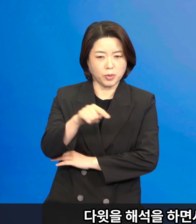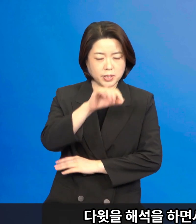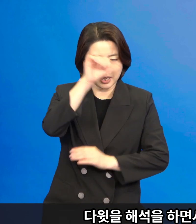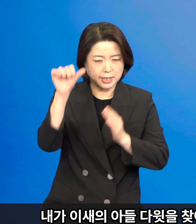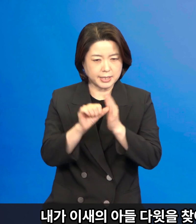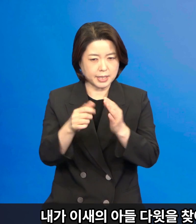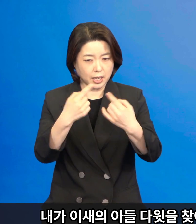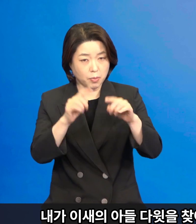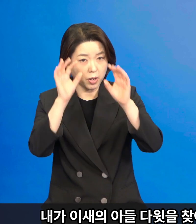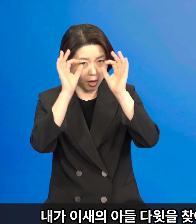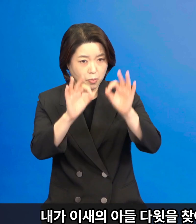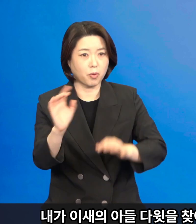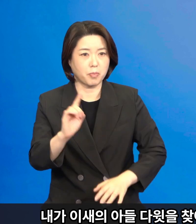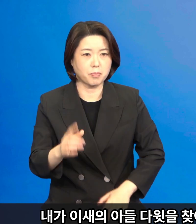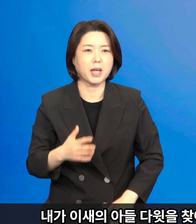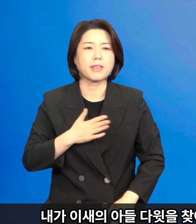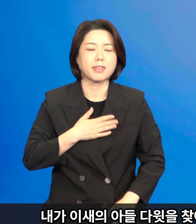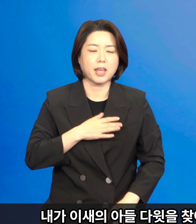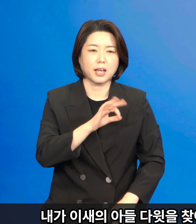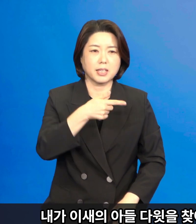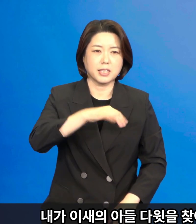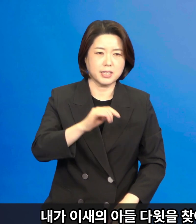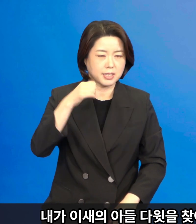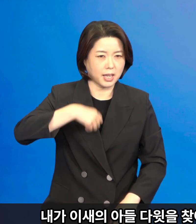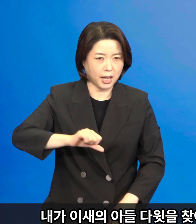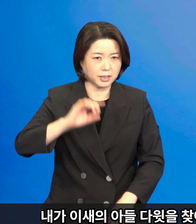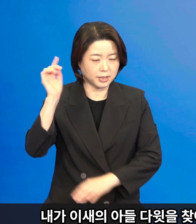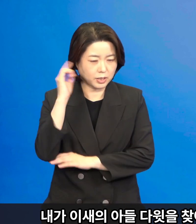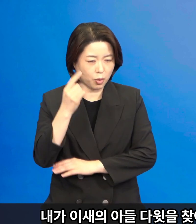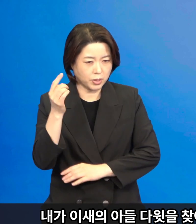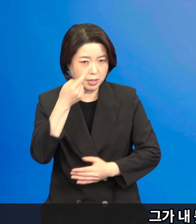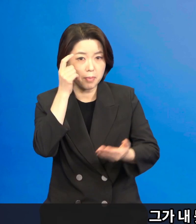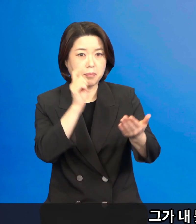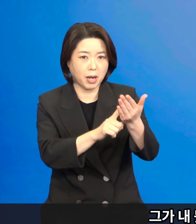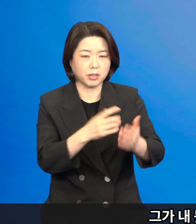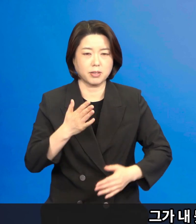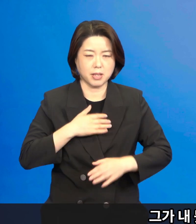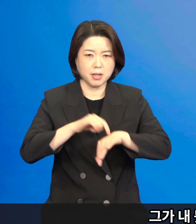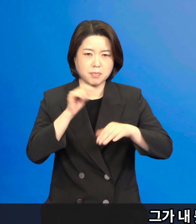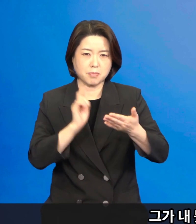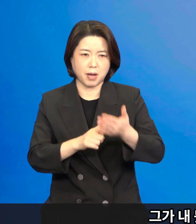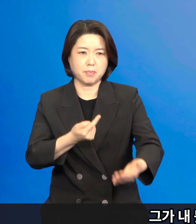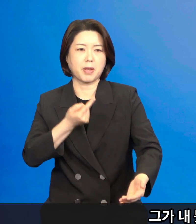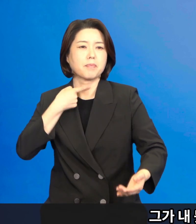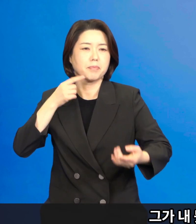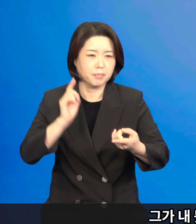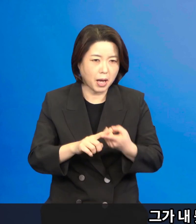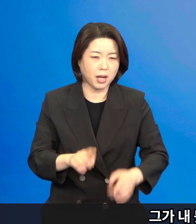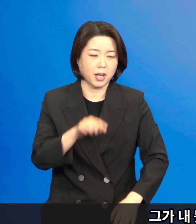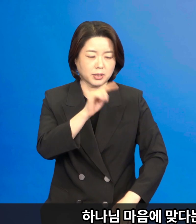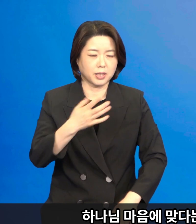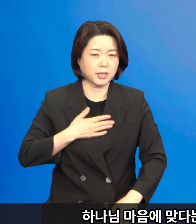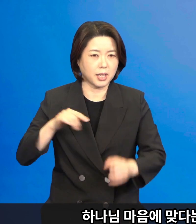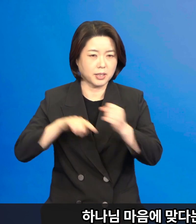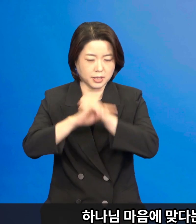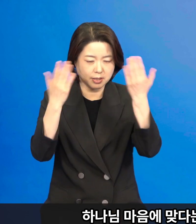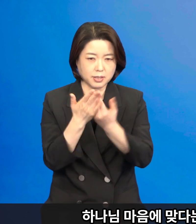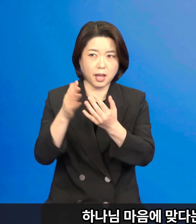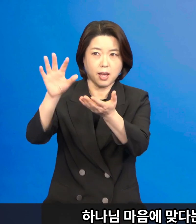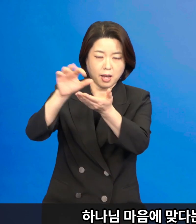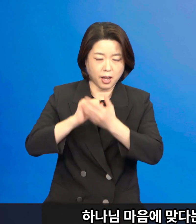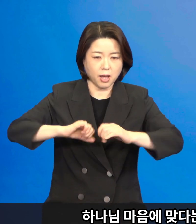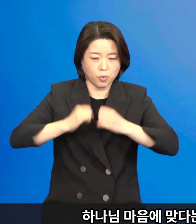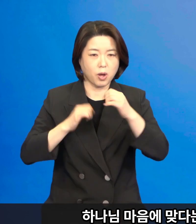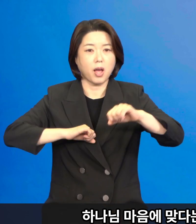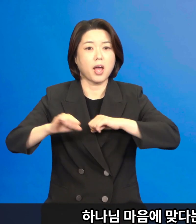이렇게 표현을 했어요. 내가 이새의 아들 다윗을 찾아냈으니 그는 내 마음에 드는 사람이다. 그가 내 뜻을 다 행할 것이다. 하나님 마음에